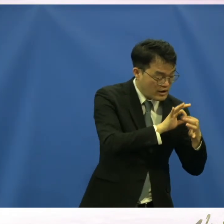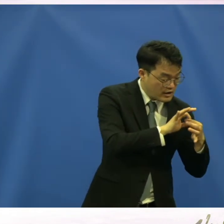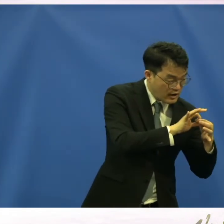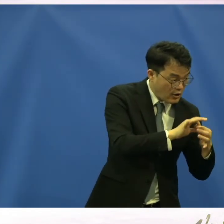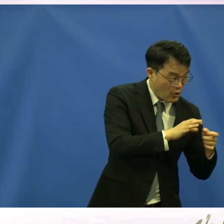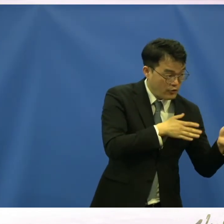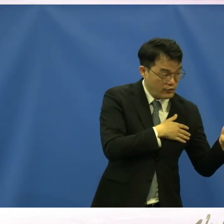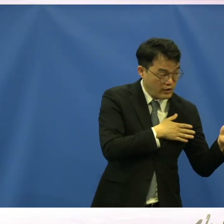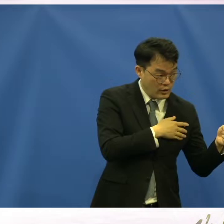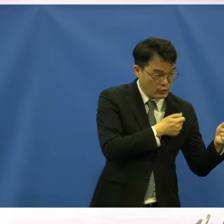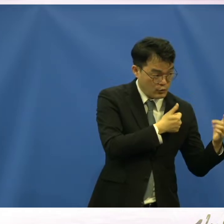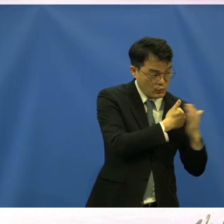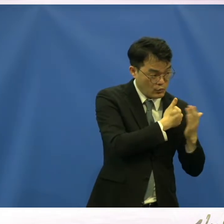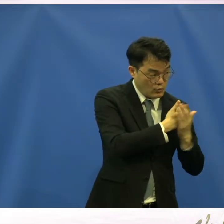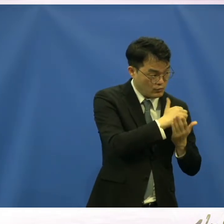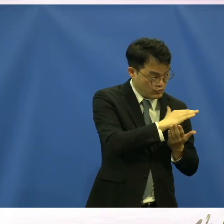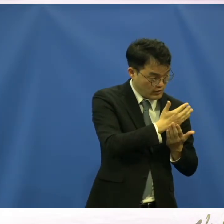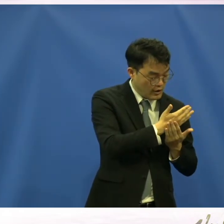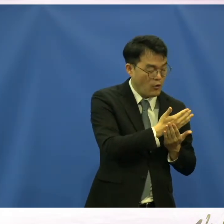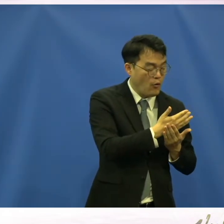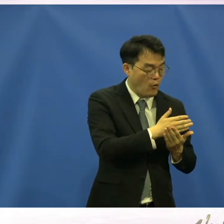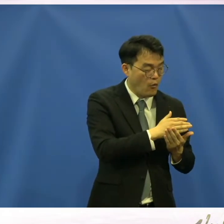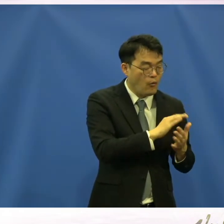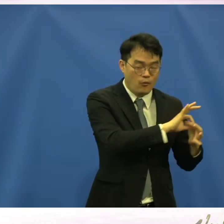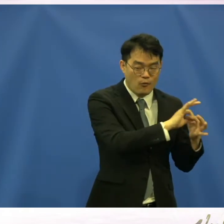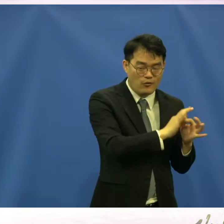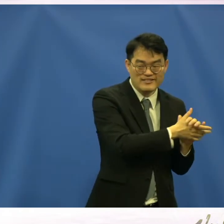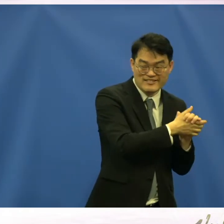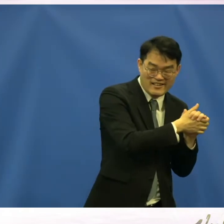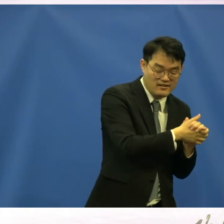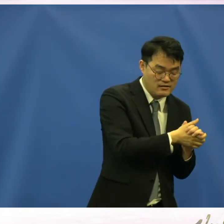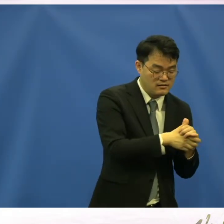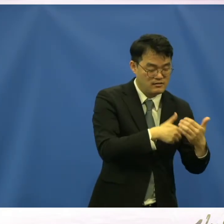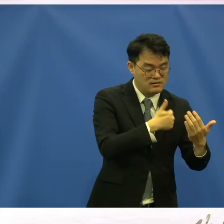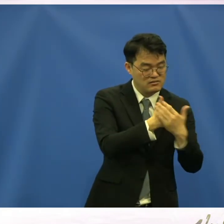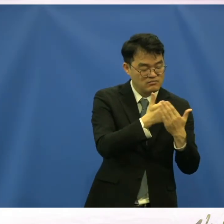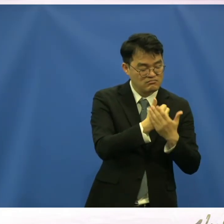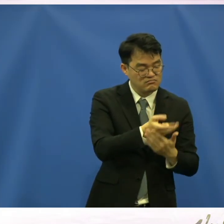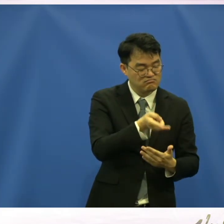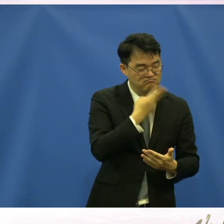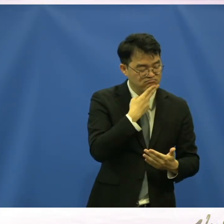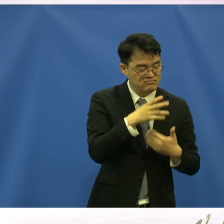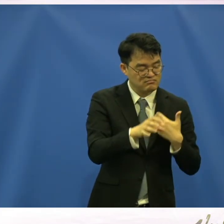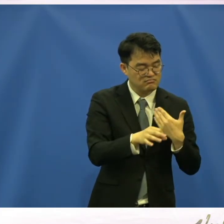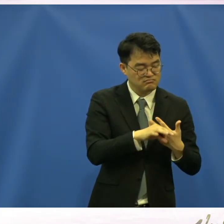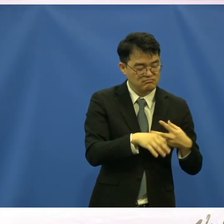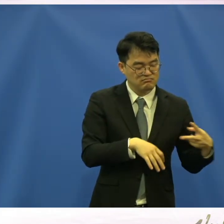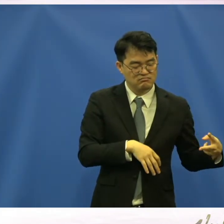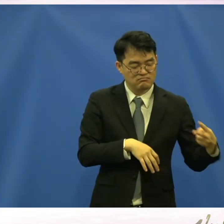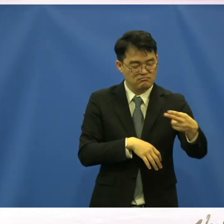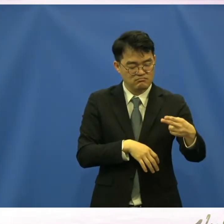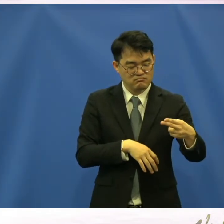그냥 화가 나고 다른 사람들을 나의 행복의 도구로 삼는 거예요.